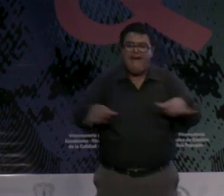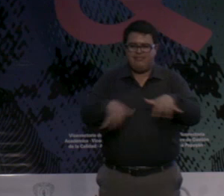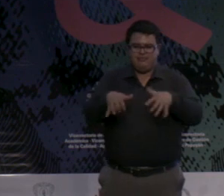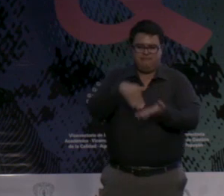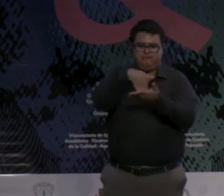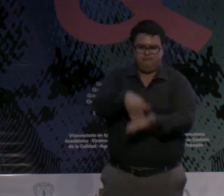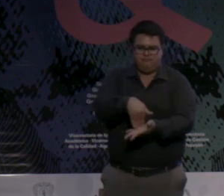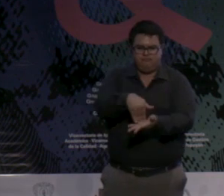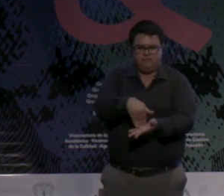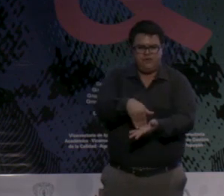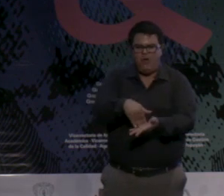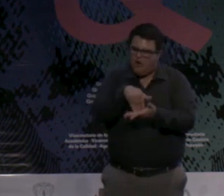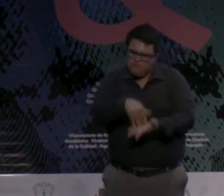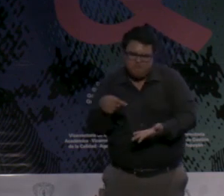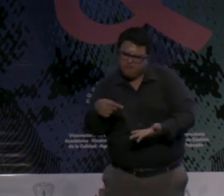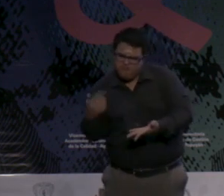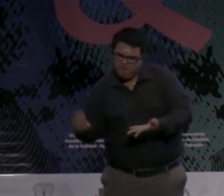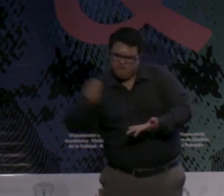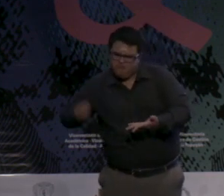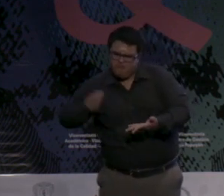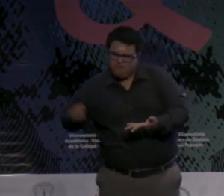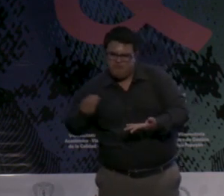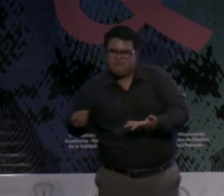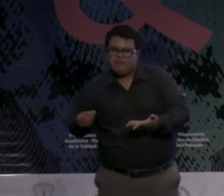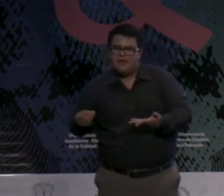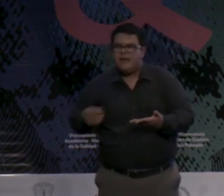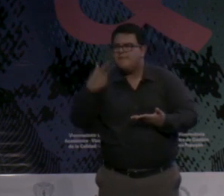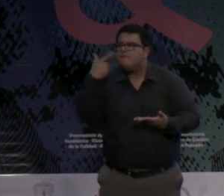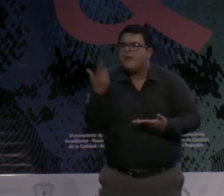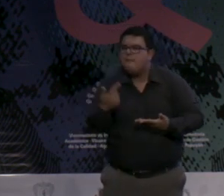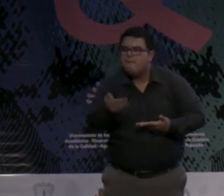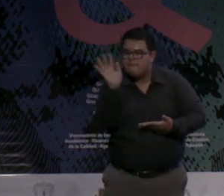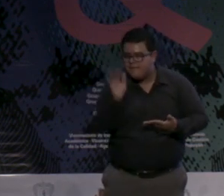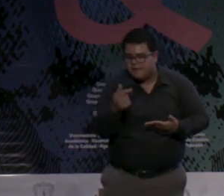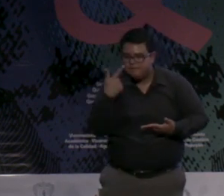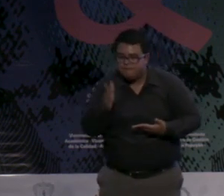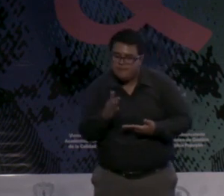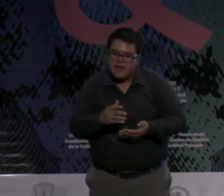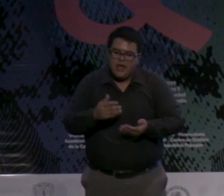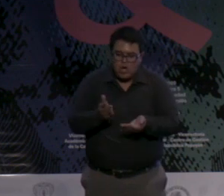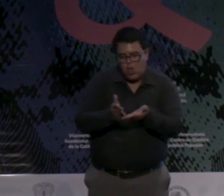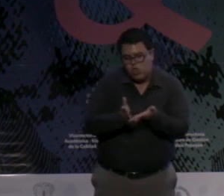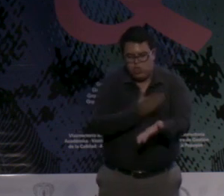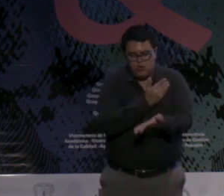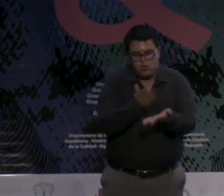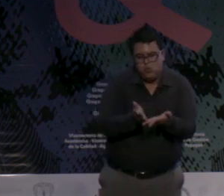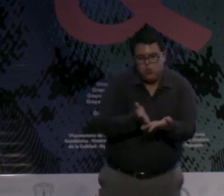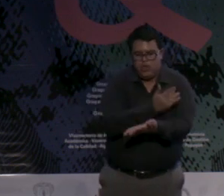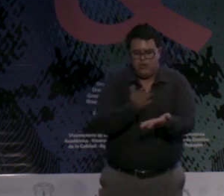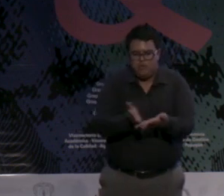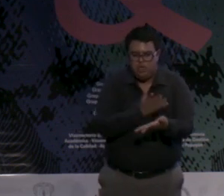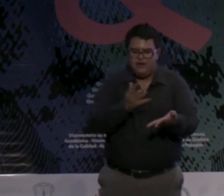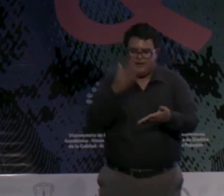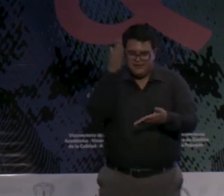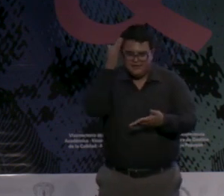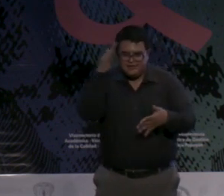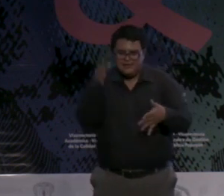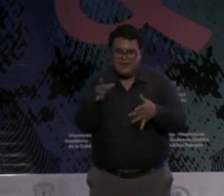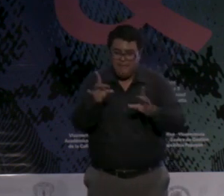términos de presencia varias acciones que apuntaran a eso. Primero, ¿cómo hacer para que cada persona viera quién era la